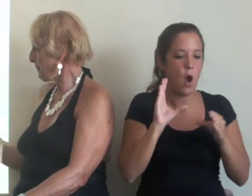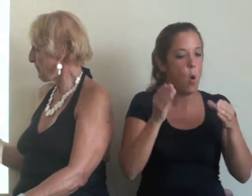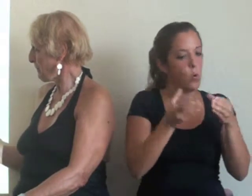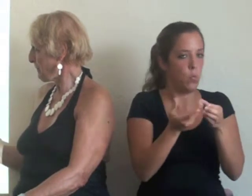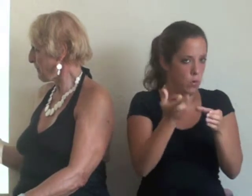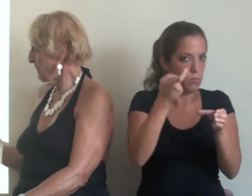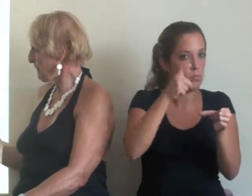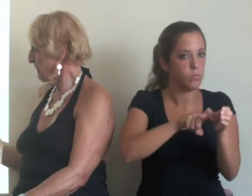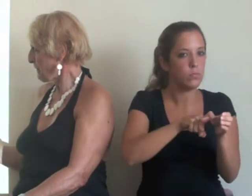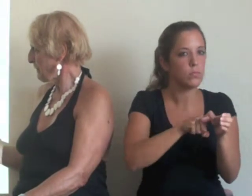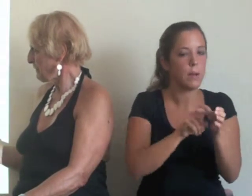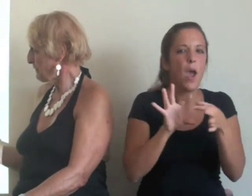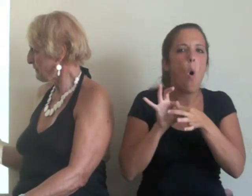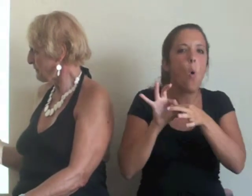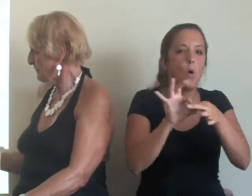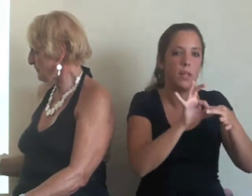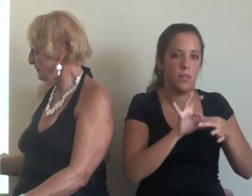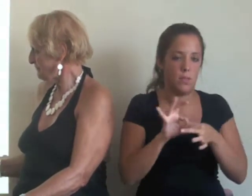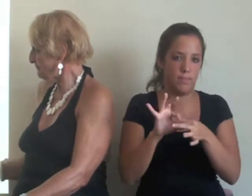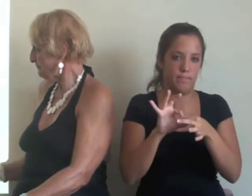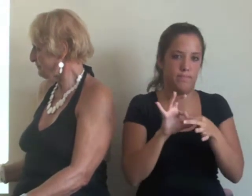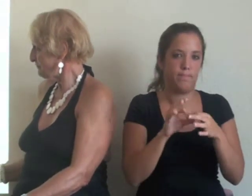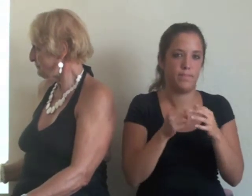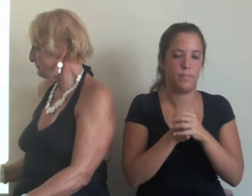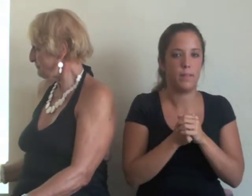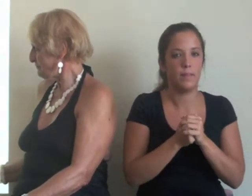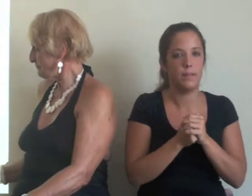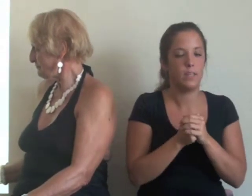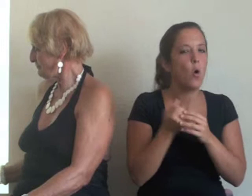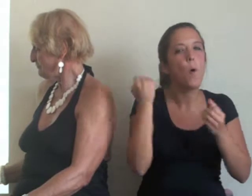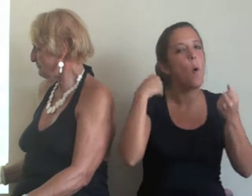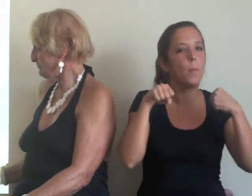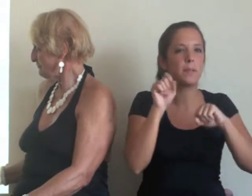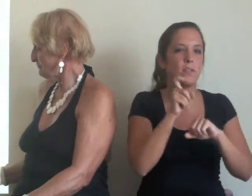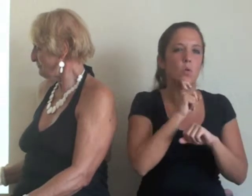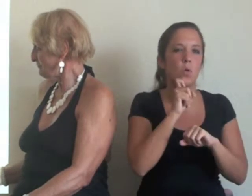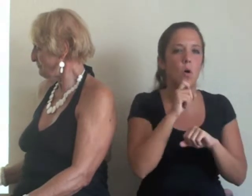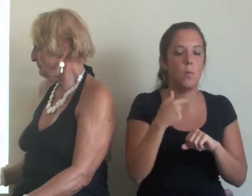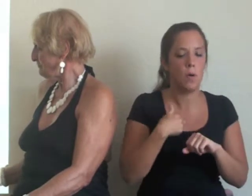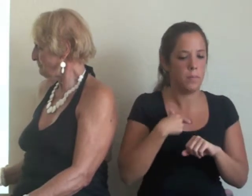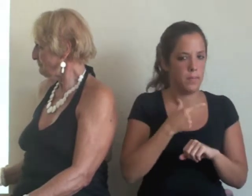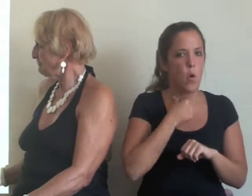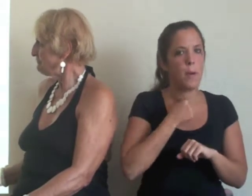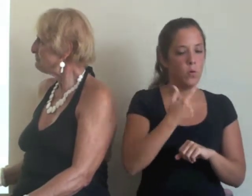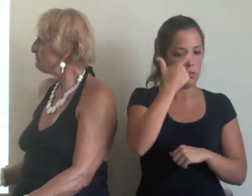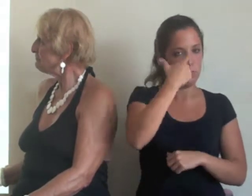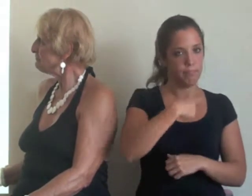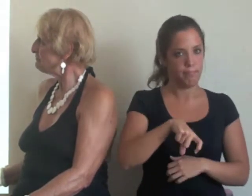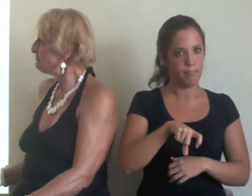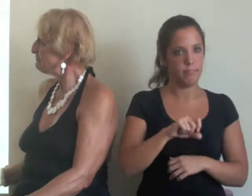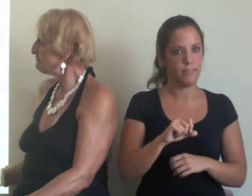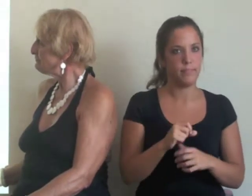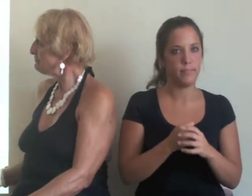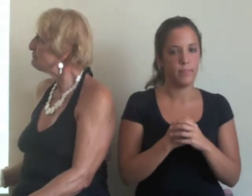perteneciendo, unido, uno. Manera de actuar, me gusto naturalmente